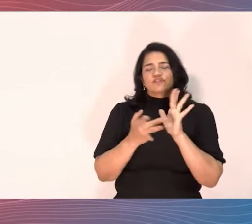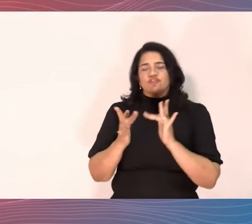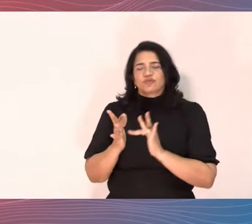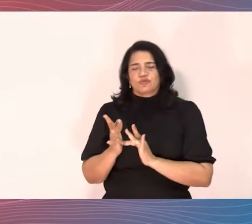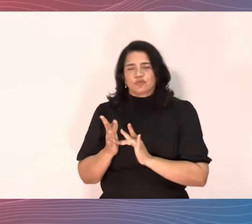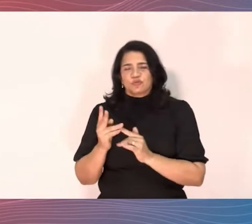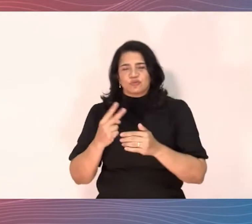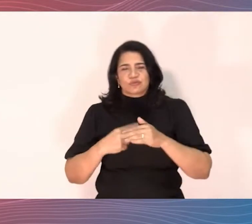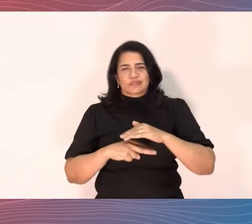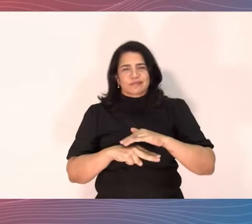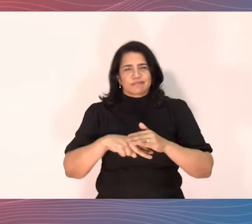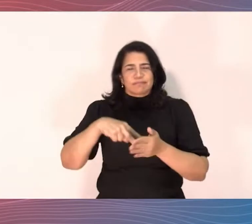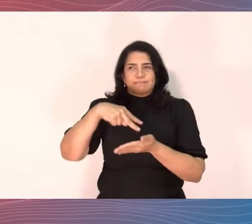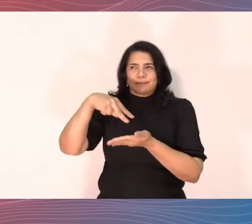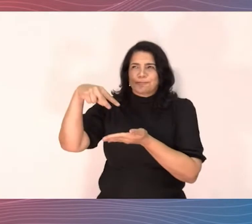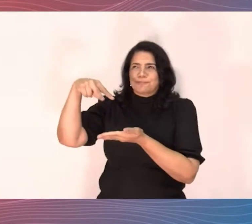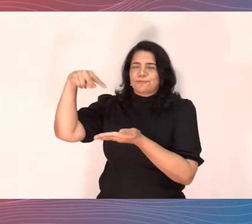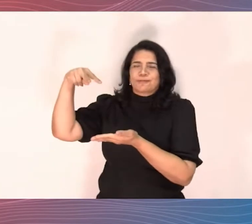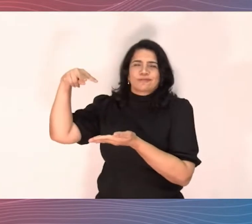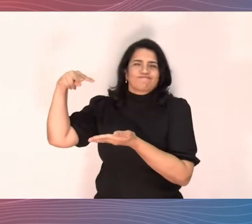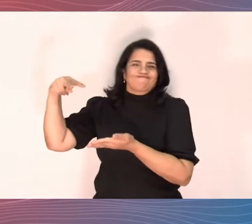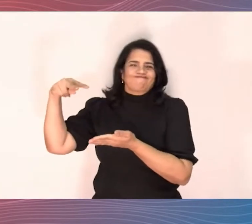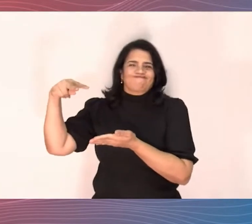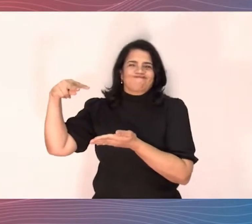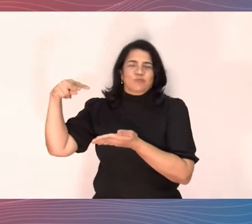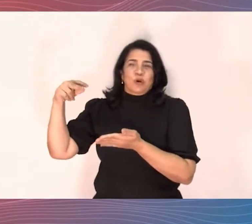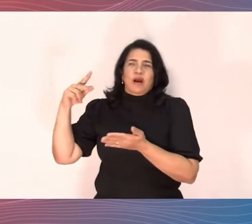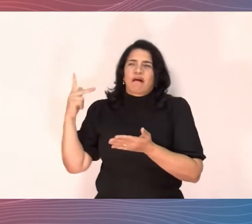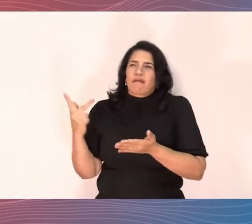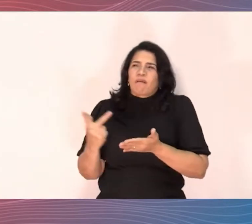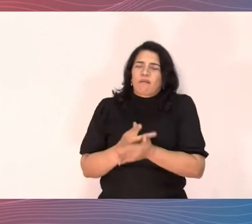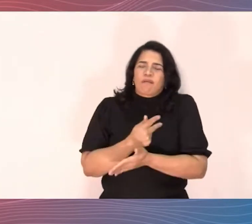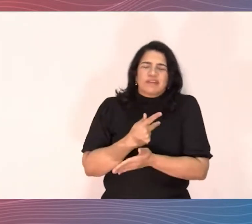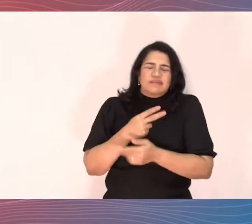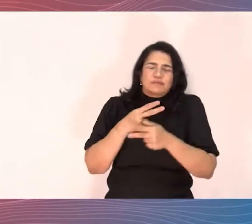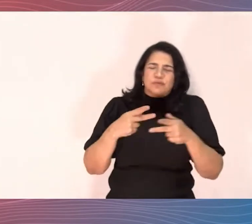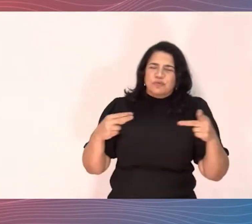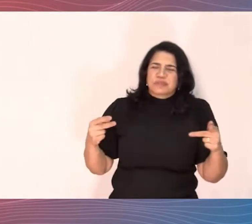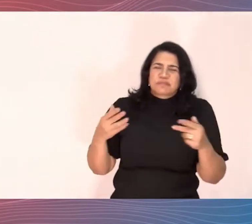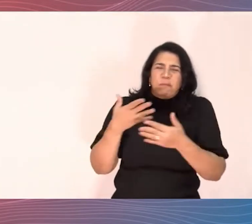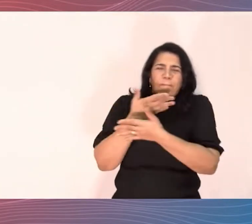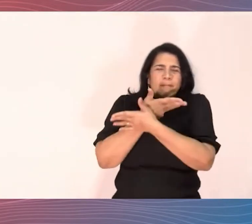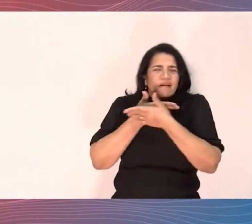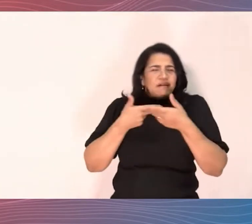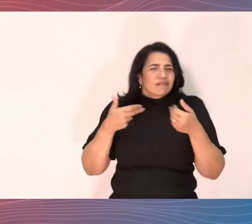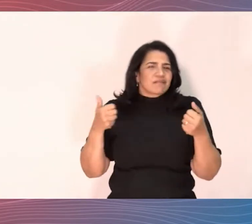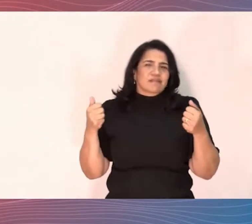tudo que desfrutamos é fruto da ressurreição de Cristo. Capítulo 1, versículo 3, como diz: